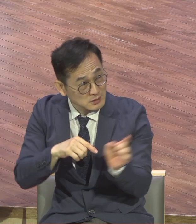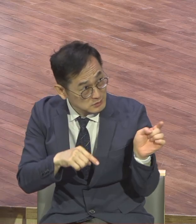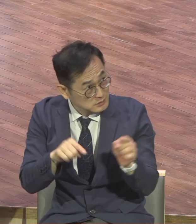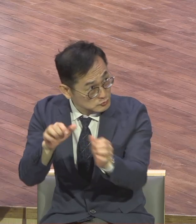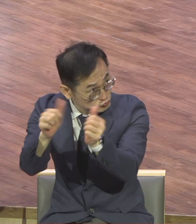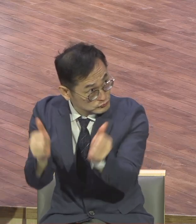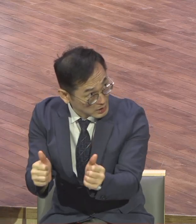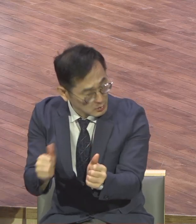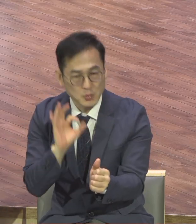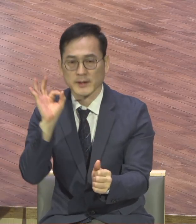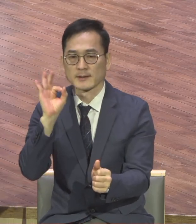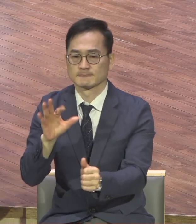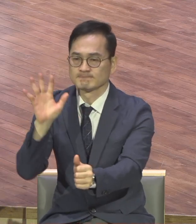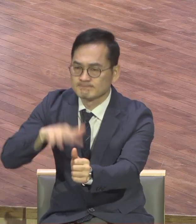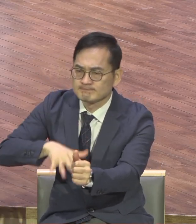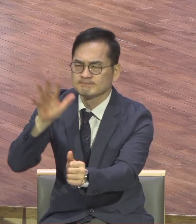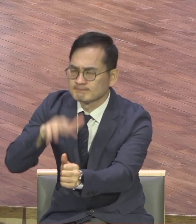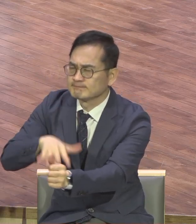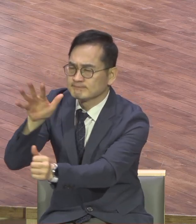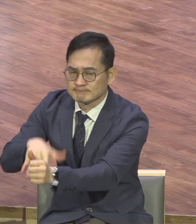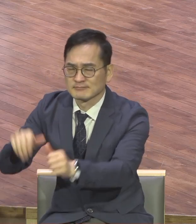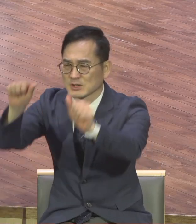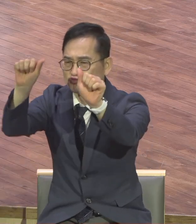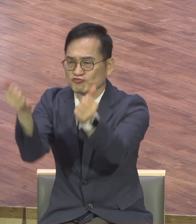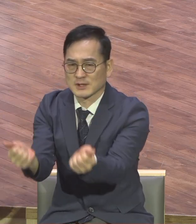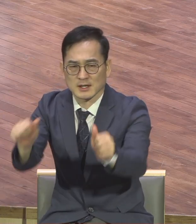그냥 우상으로 번복을 해놓은 거요.